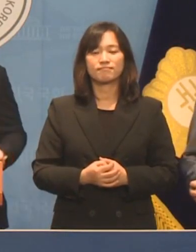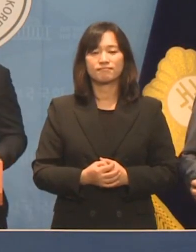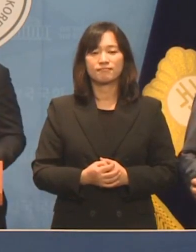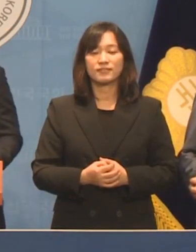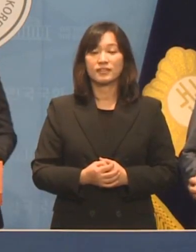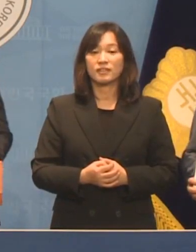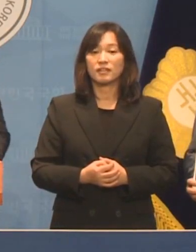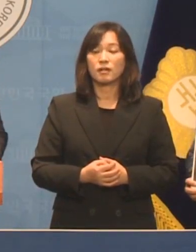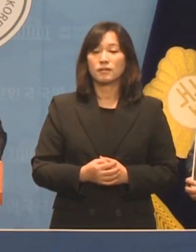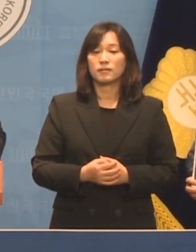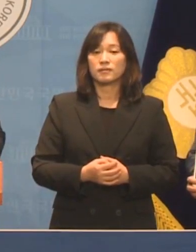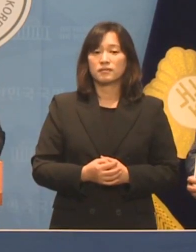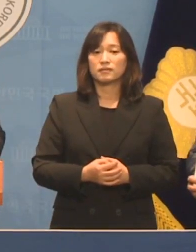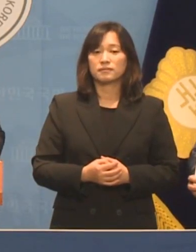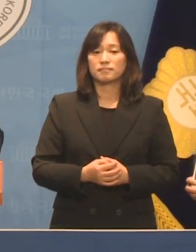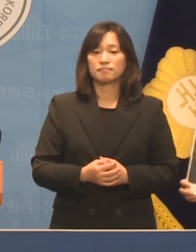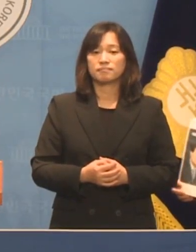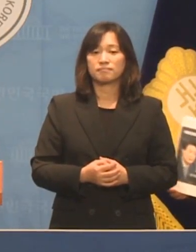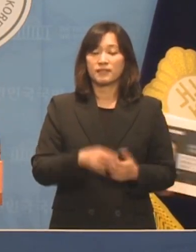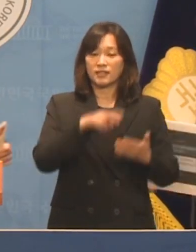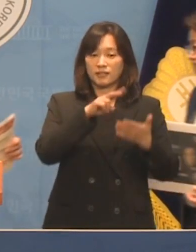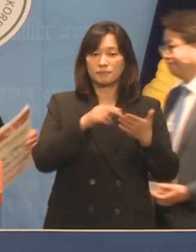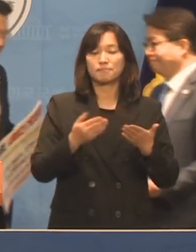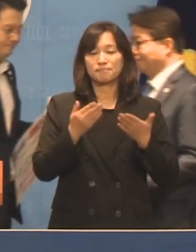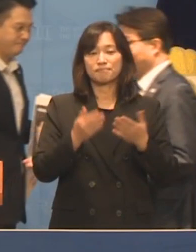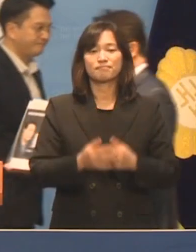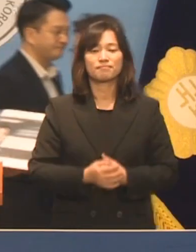네, 그러면 바로 기자회견 낭독을 시작하겠습니다.